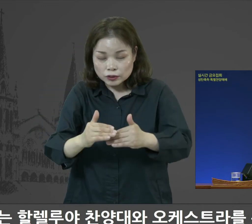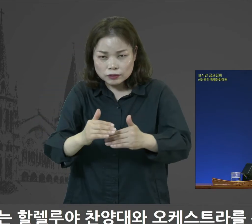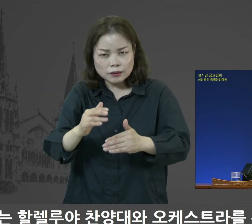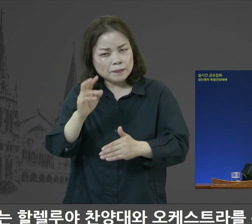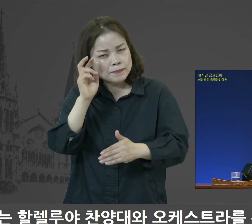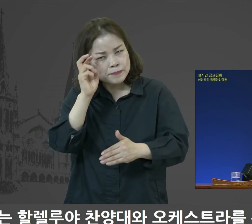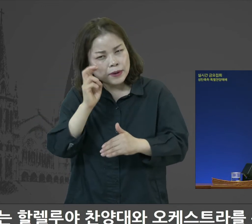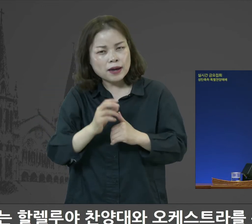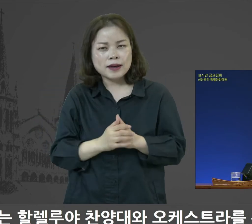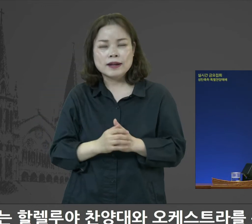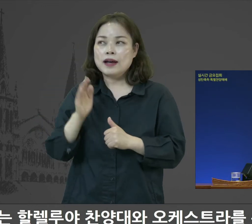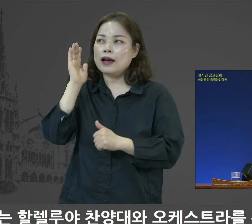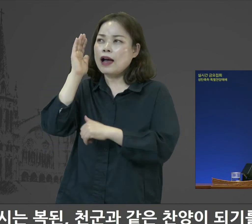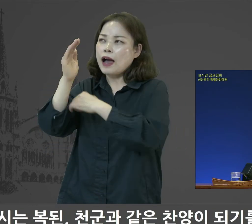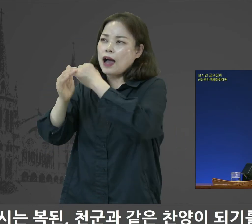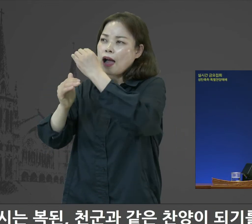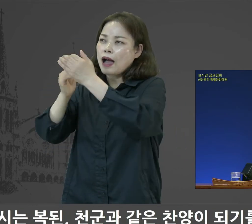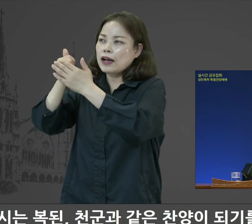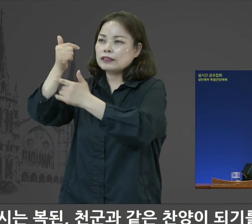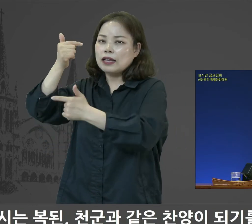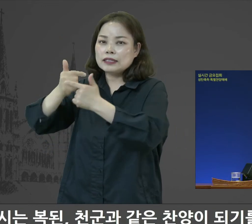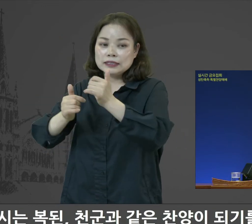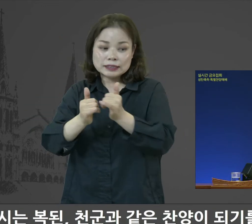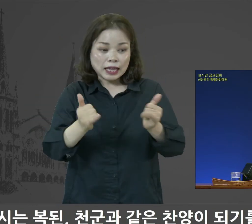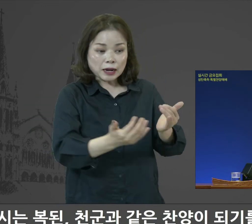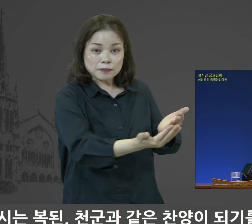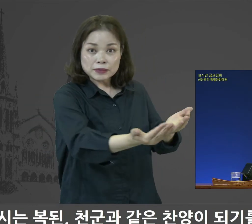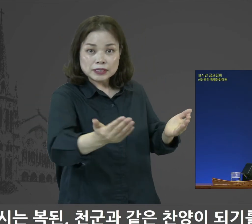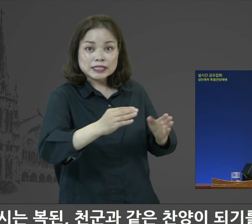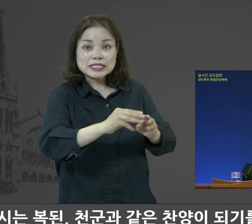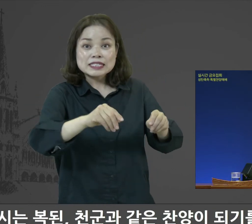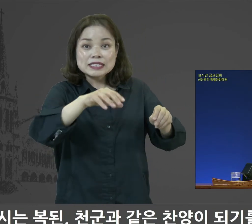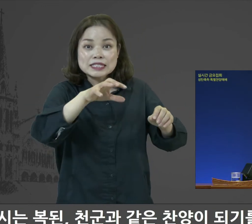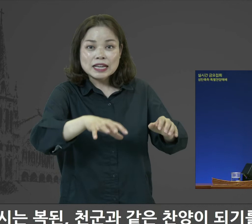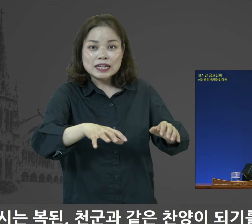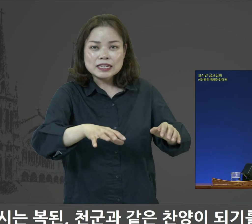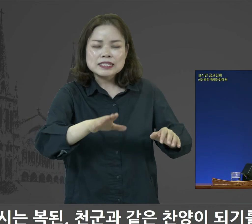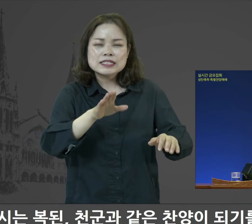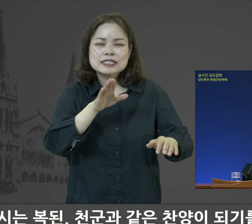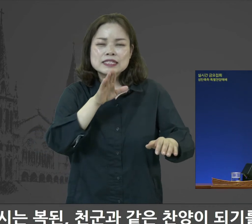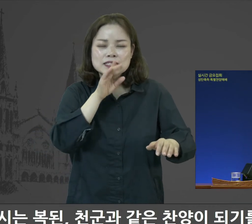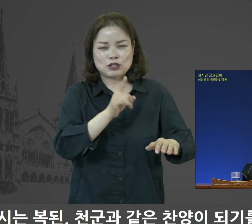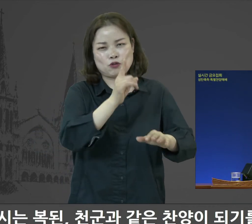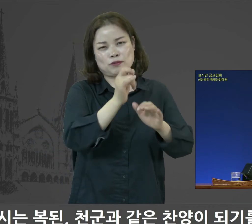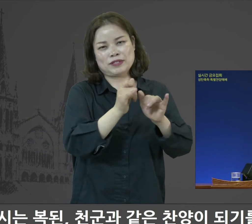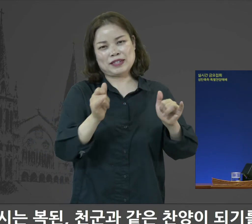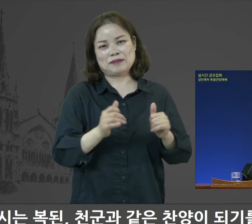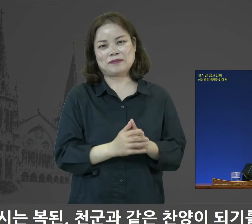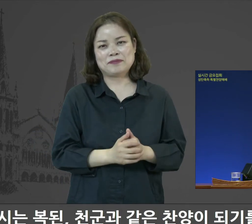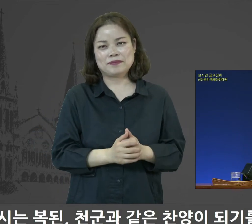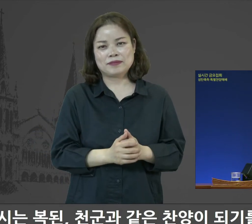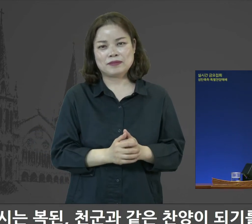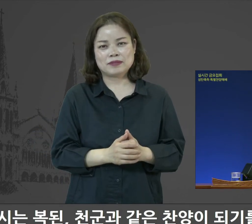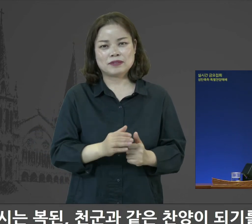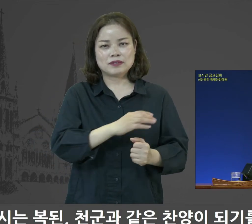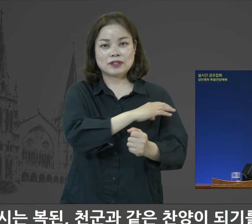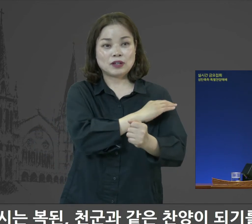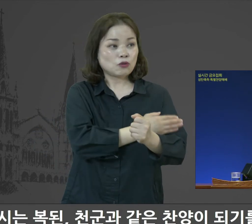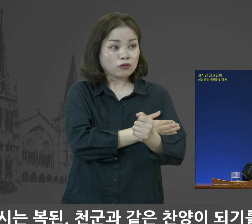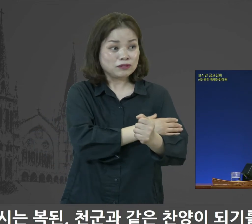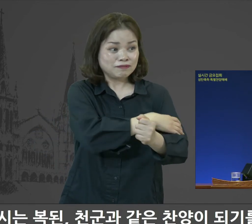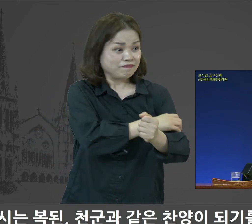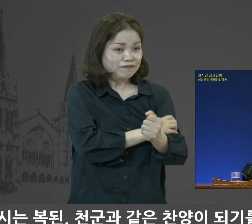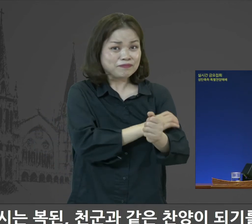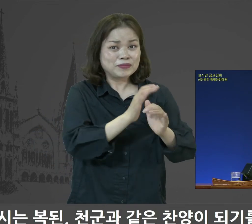보면 하나님이 기뻐하시는 사람들이 이 땅에서는 진짜 높은 사람들입니다. 권세자들이 높은 게